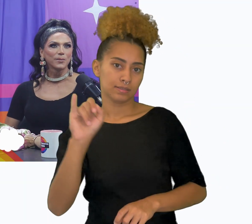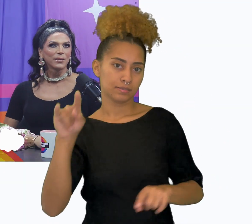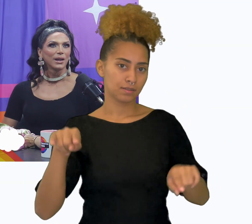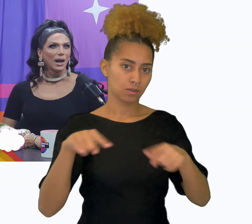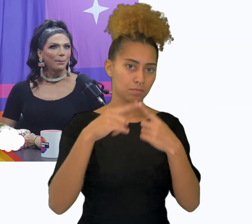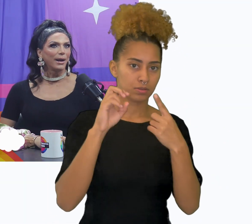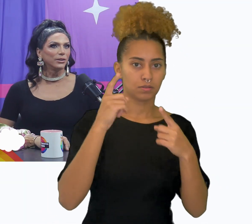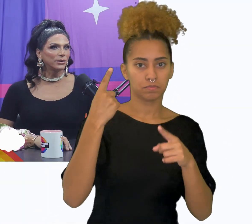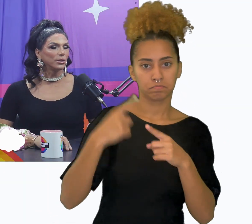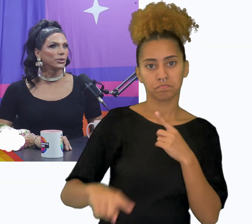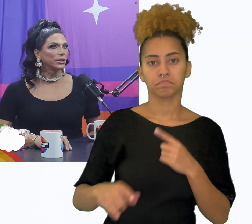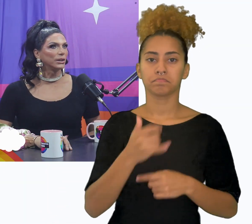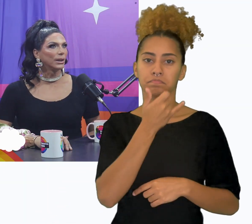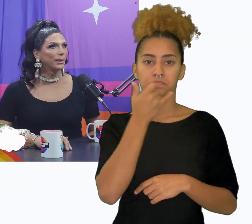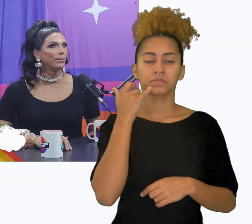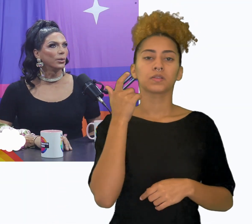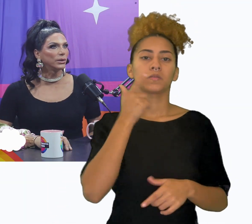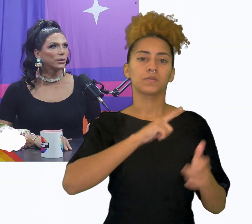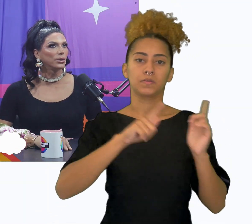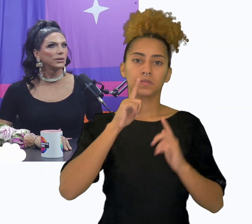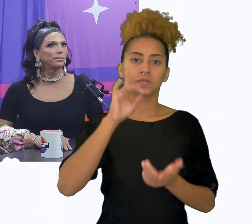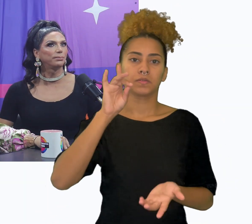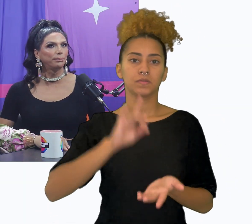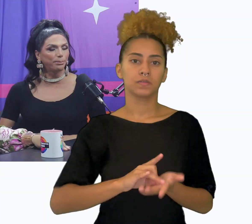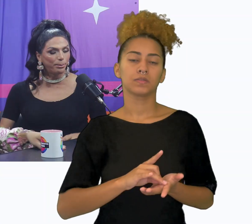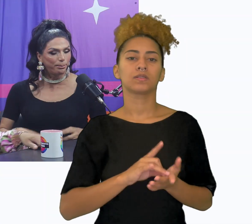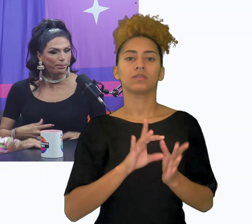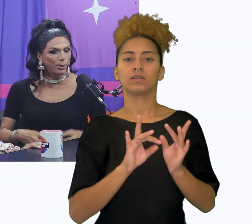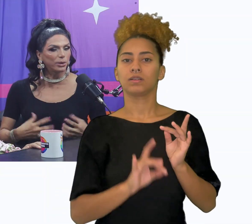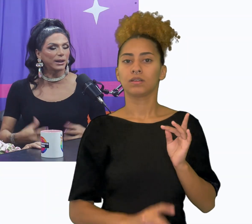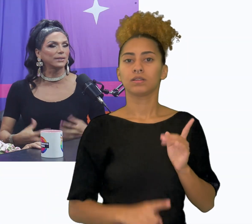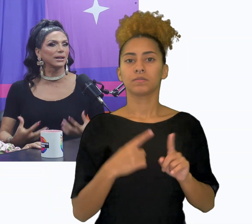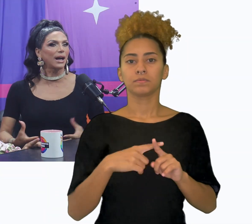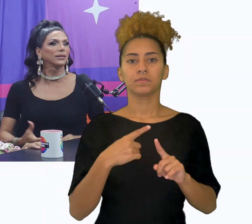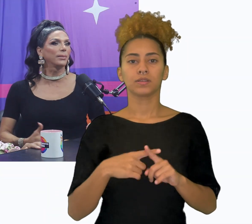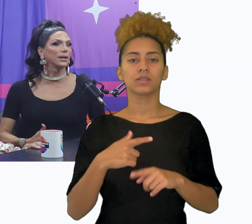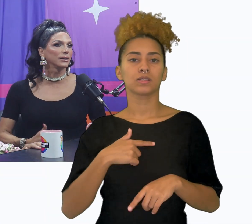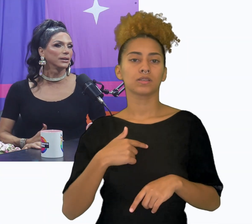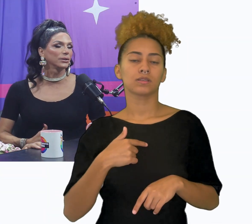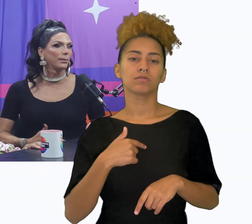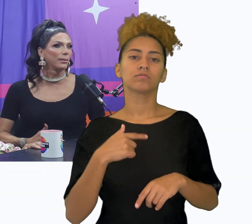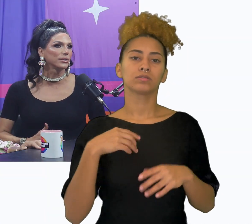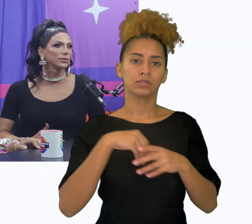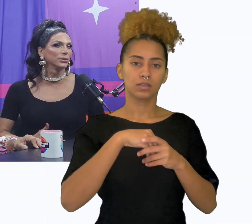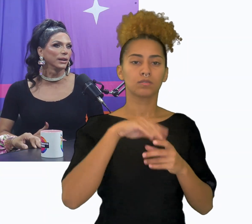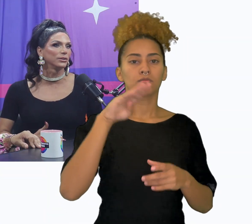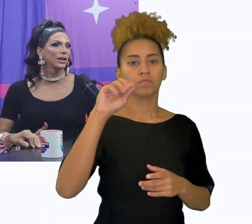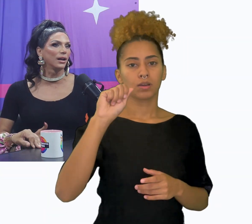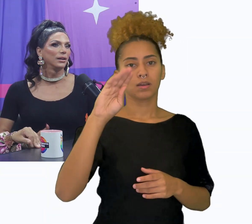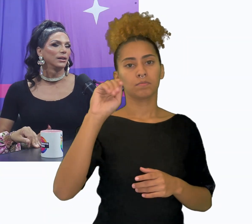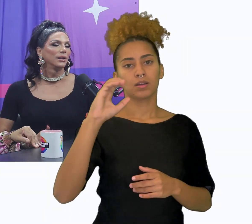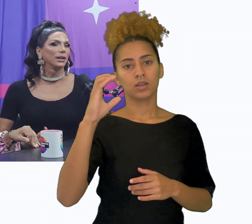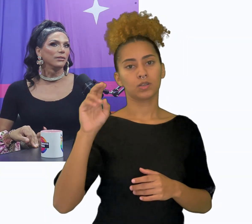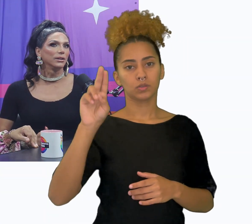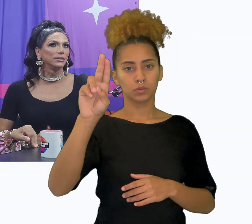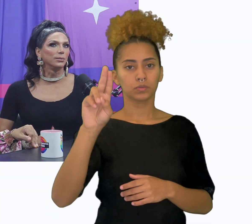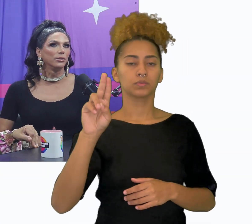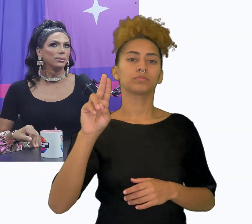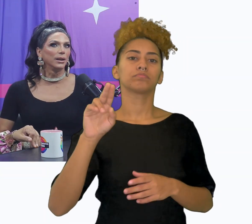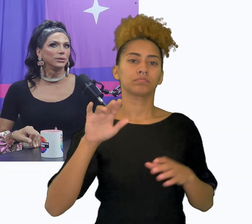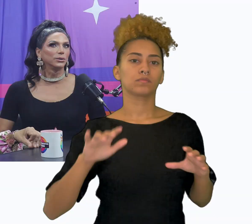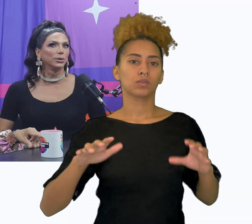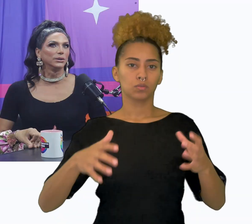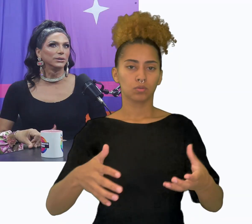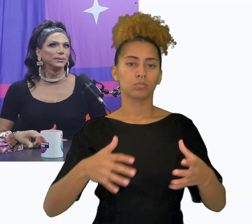ou não. Mas, assim, consegui também muita coisa por eu ter essa carta branca dentro da Babassu, né? De estar levando